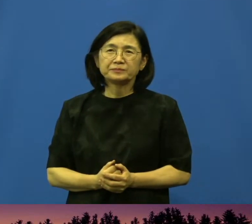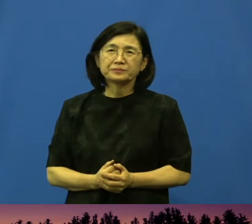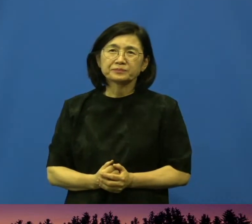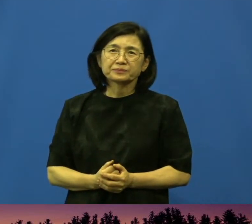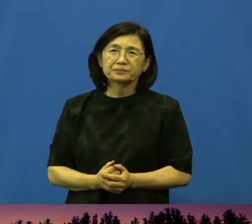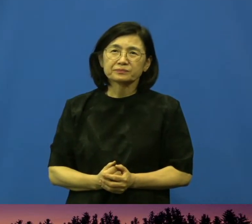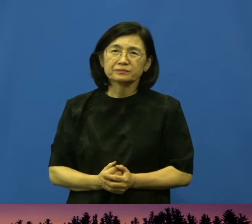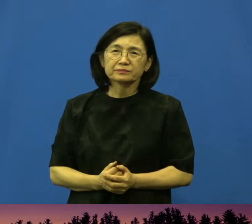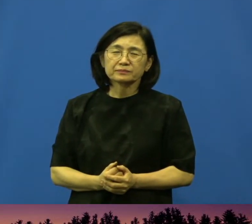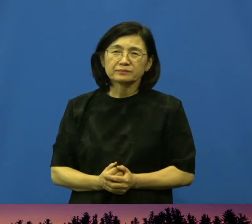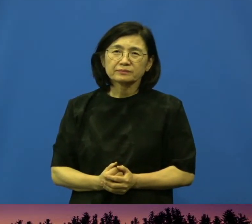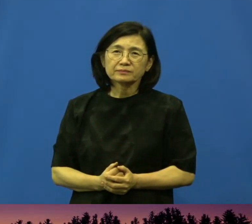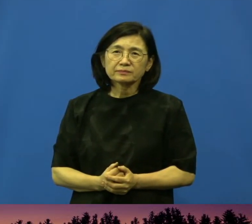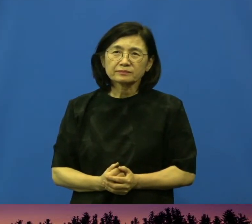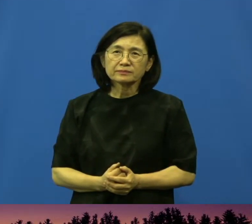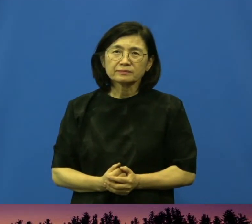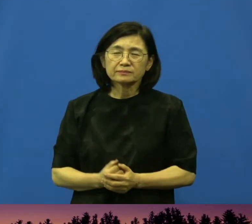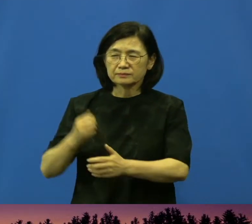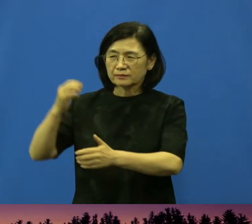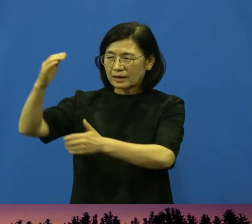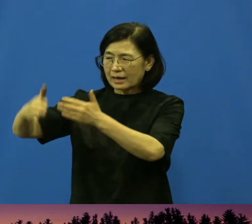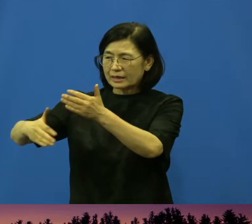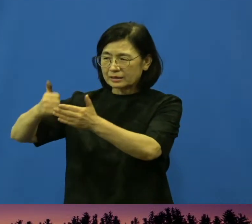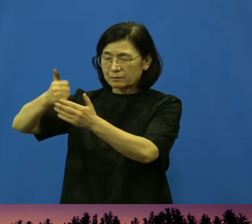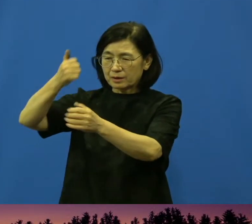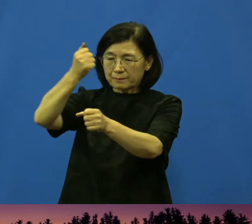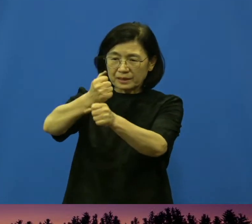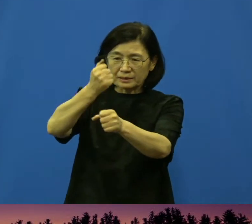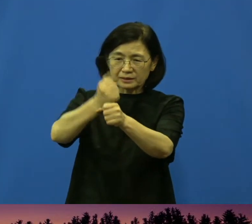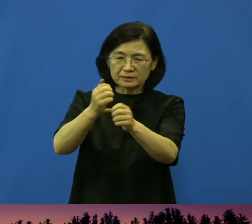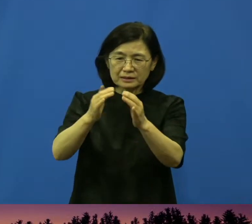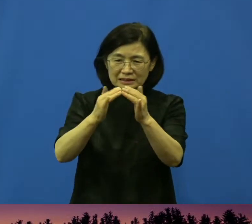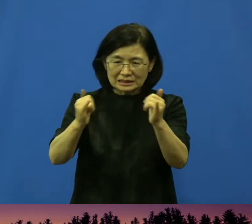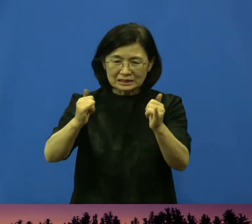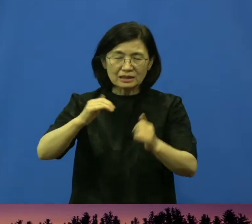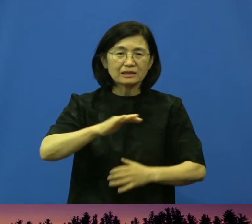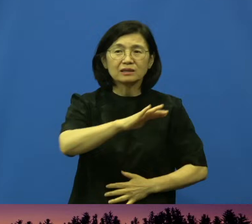피조된 이 피조물이라고 하는 이 존재 자체는